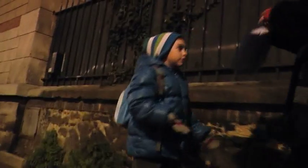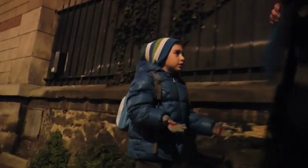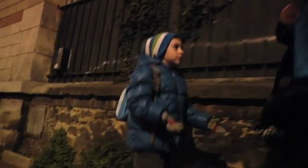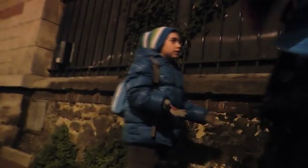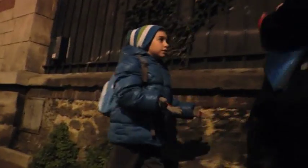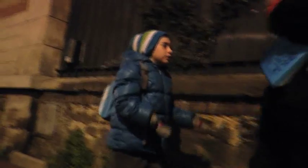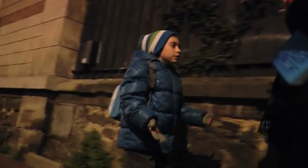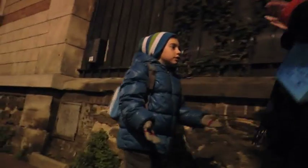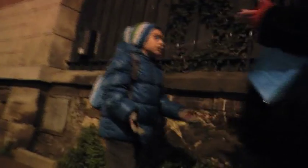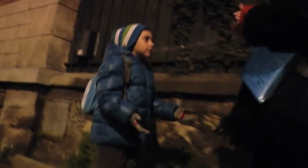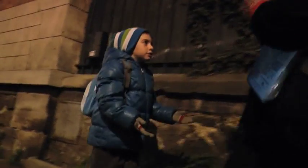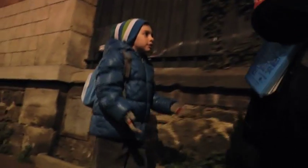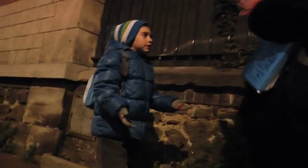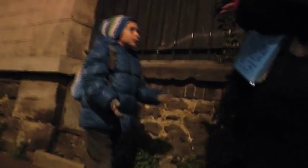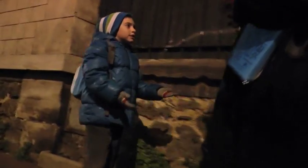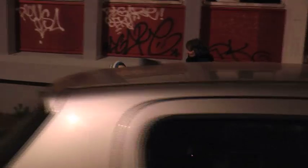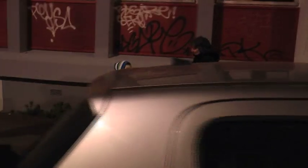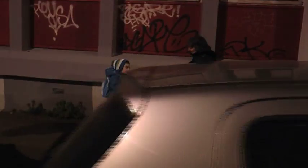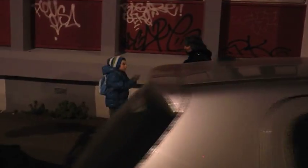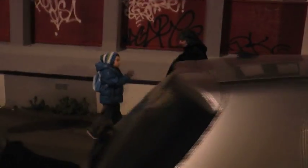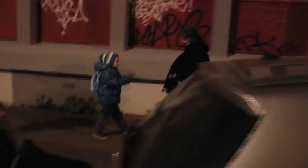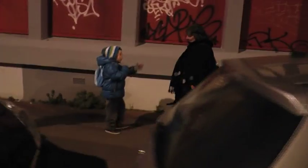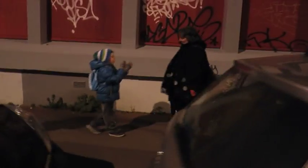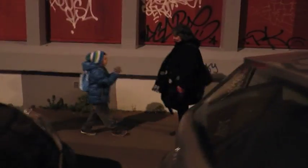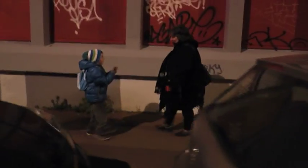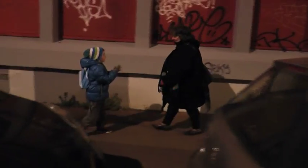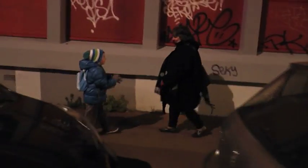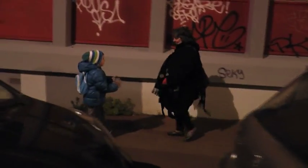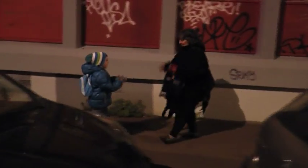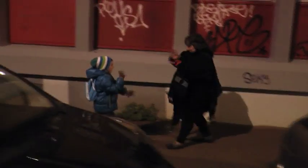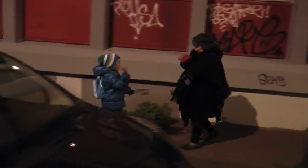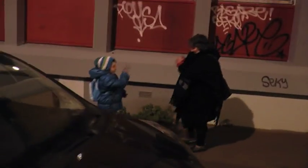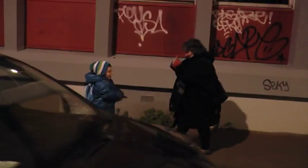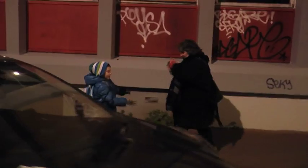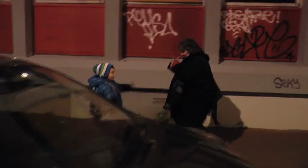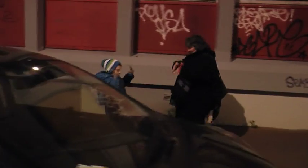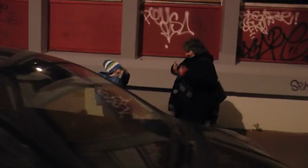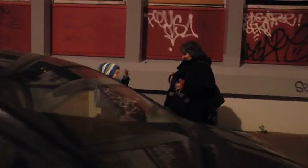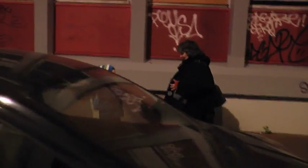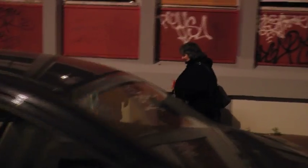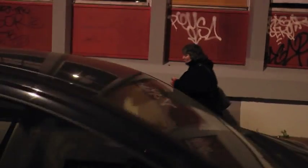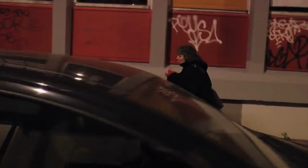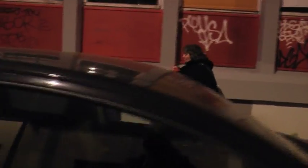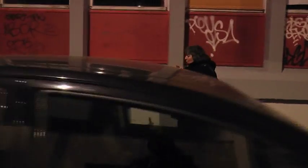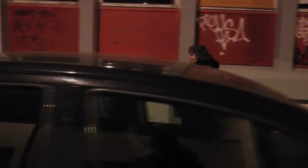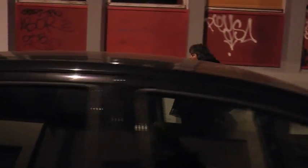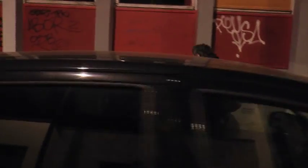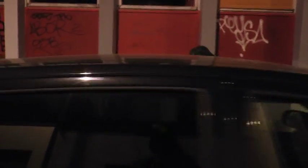Tout d'un coup, j'ai découvert un univers, mais d'une richesse impressionnante. C'est-à-dire qu'en fait, Les gens ne se rendent pas compte, mais une langue